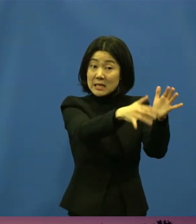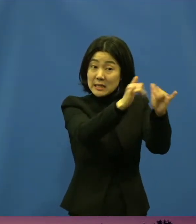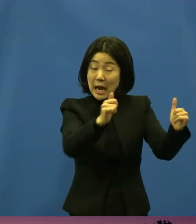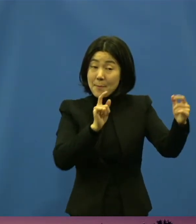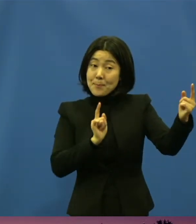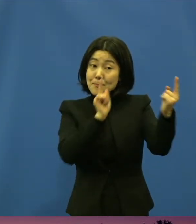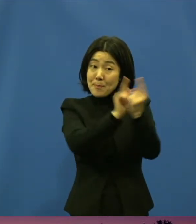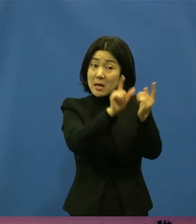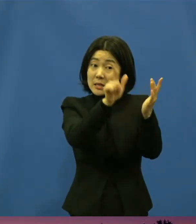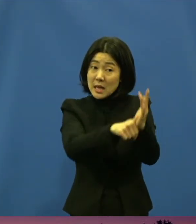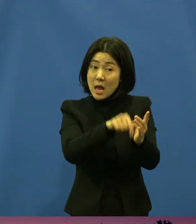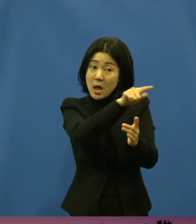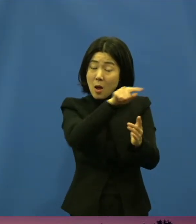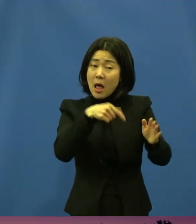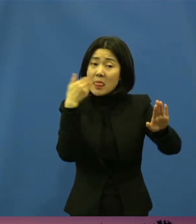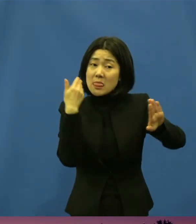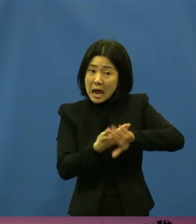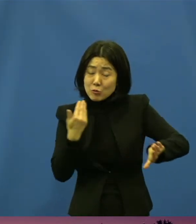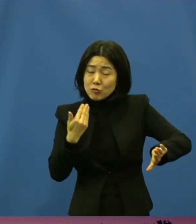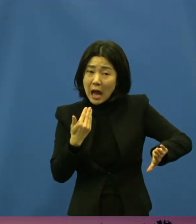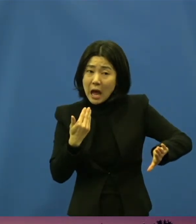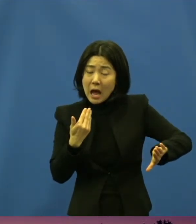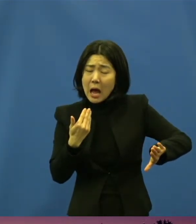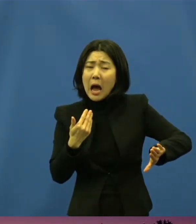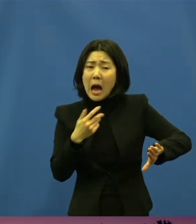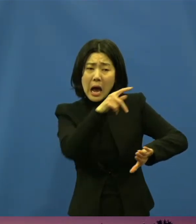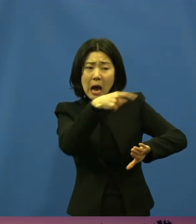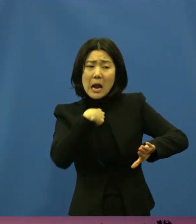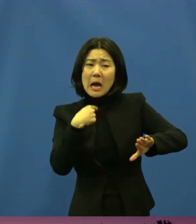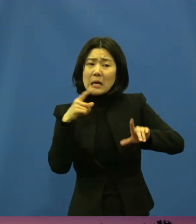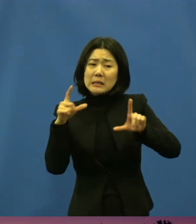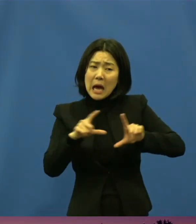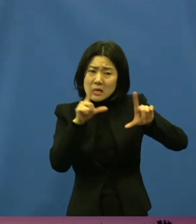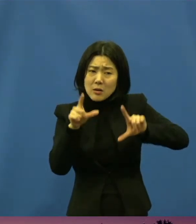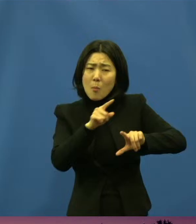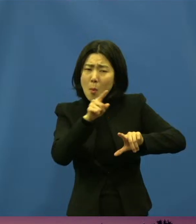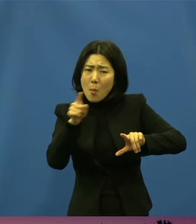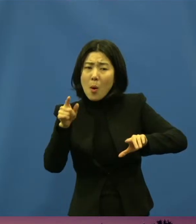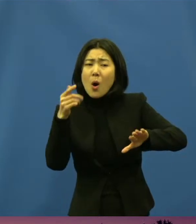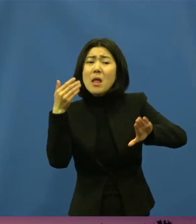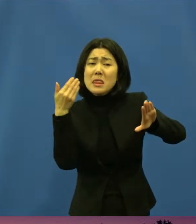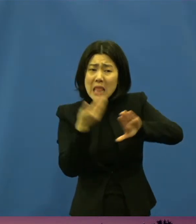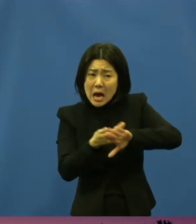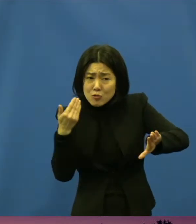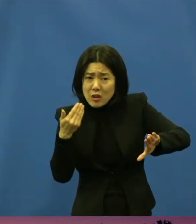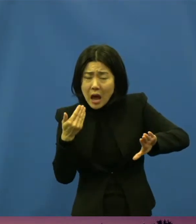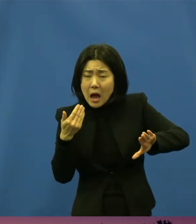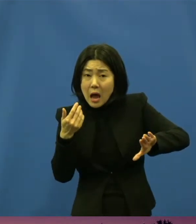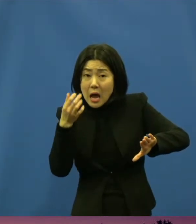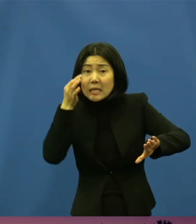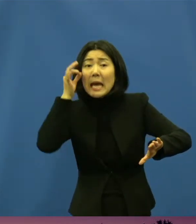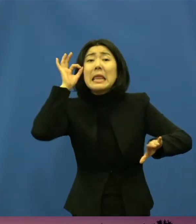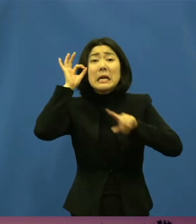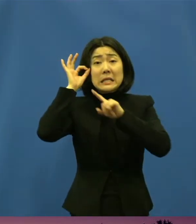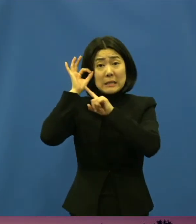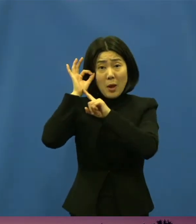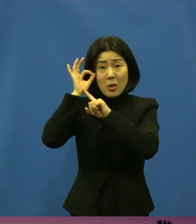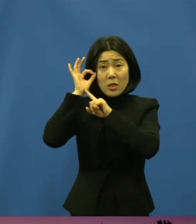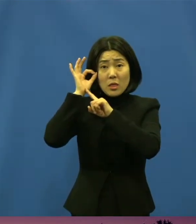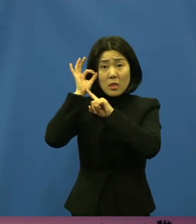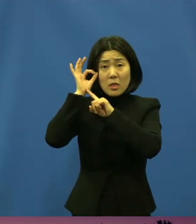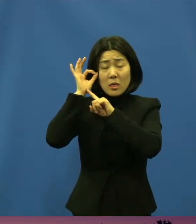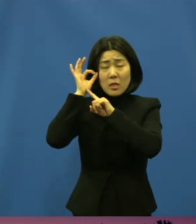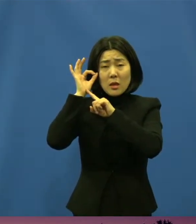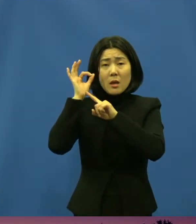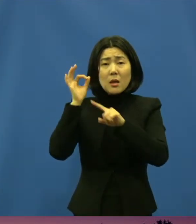굉장히 중요한 질문이에요. 다른 점을 발견했다면 뭐냐는 거죠. 다른 점이 있다면 혹 몇 가지 찾아낼